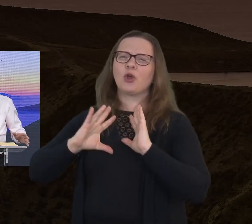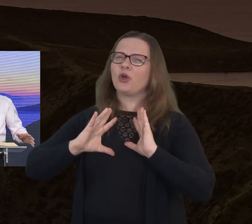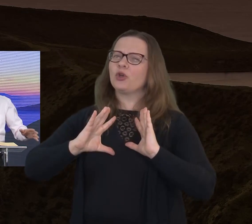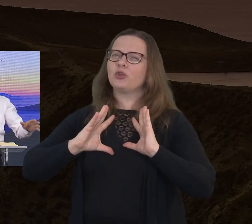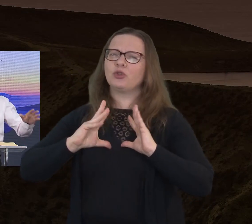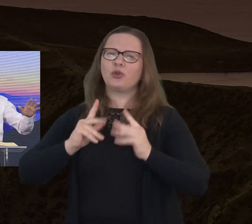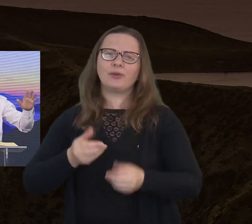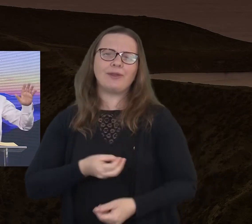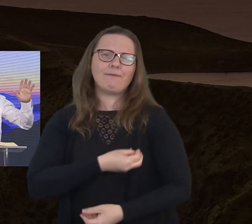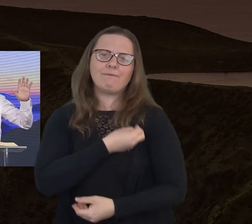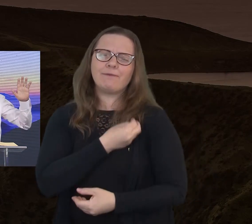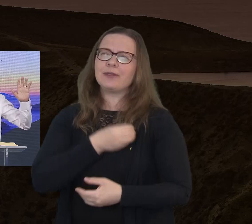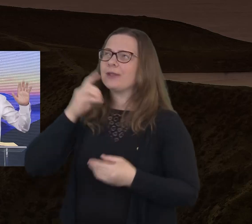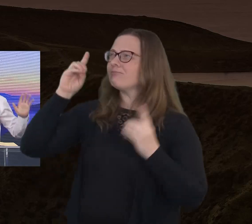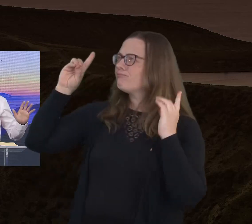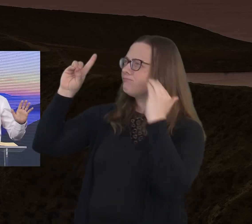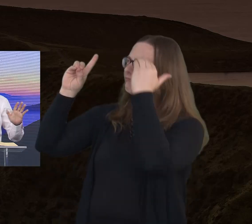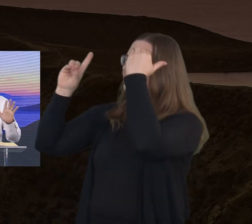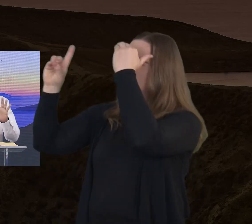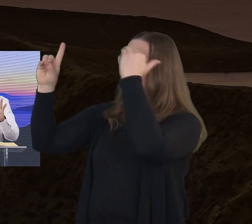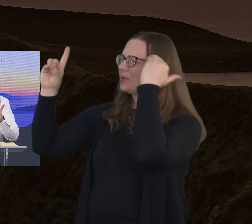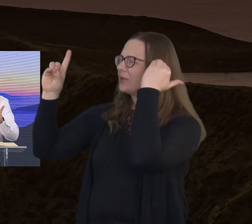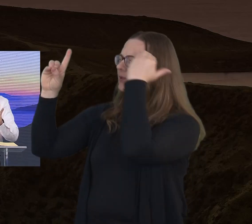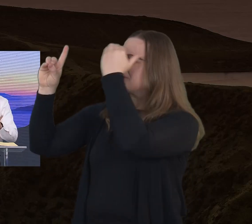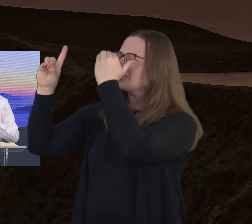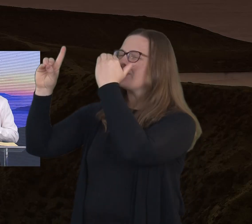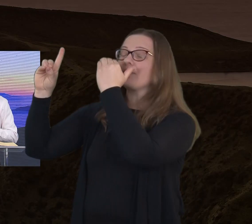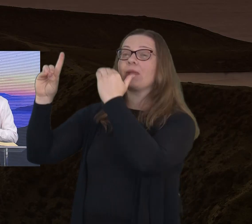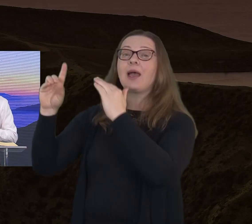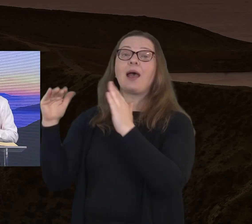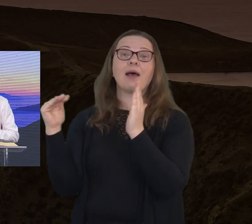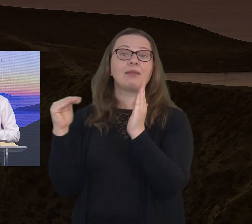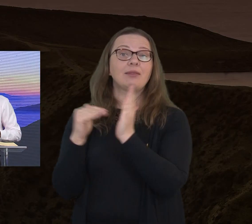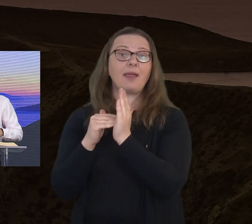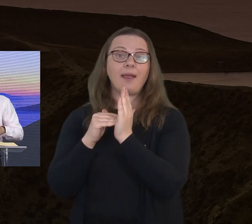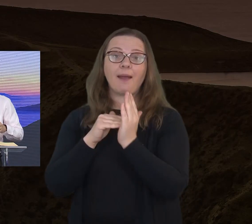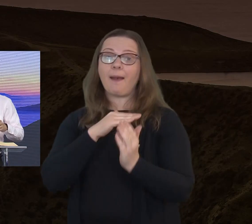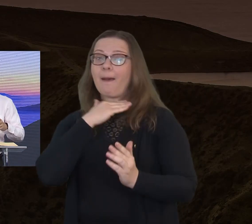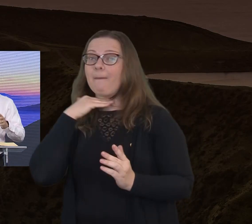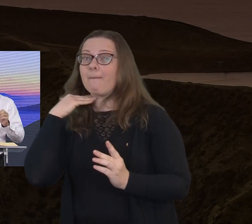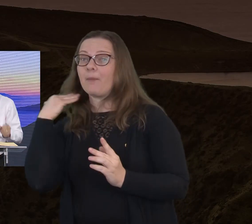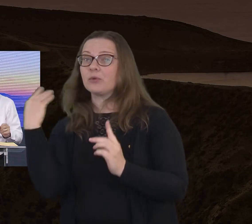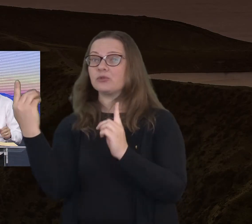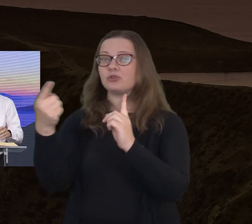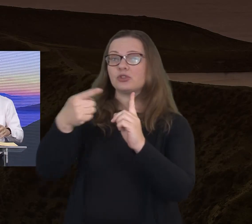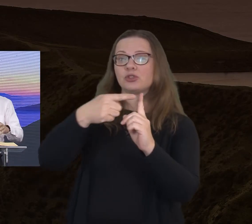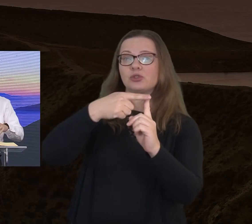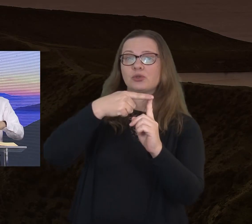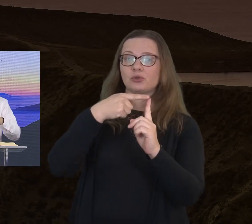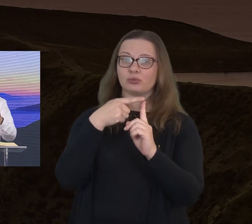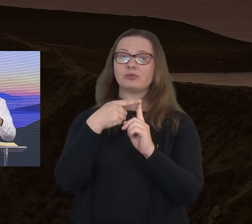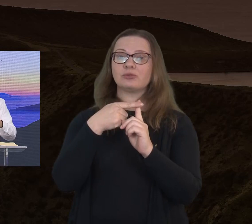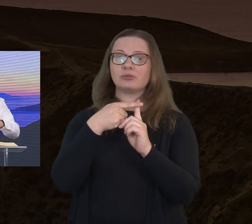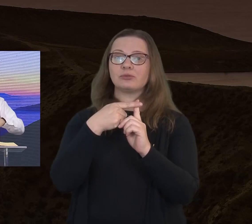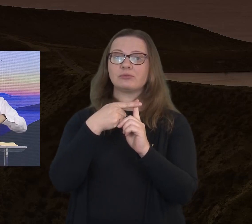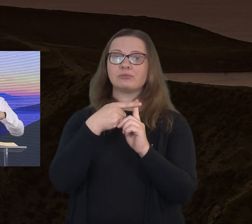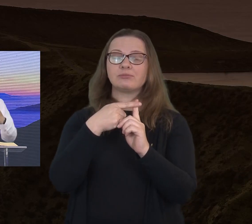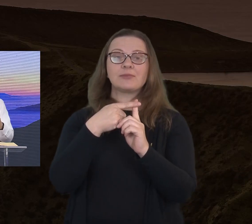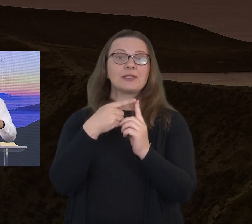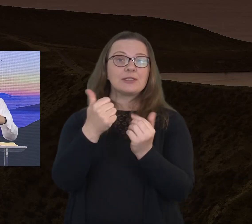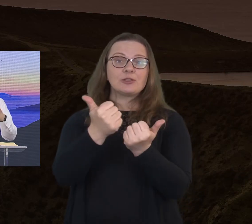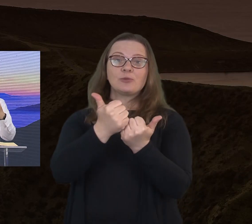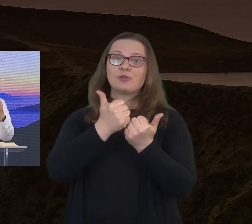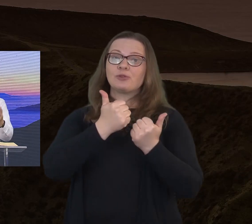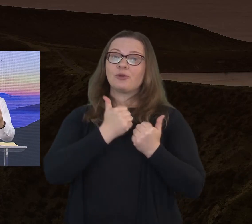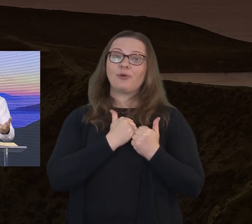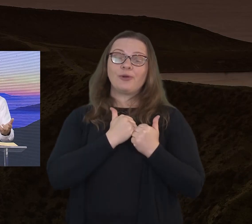Pai, morreu obediente ao Pai, morte de cruz. E com isso ele realizou a